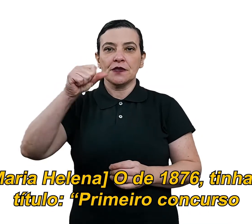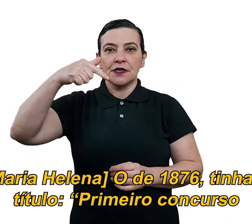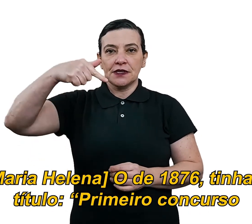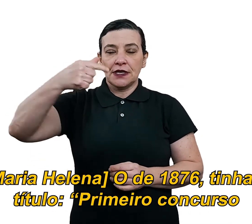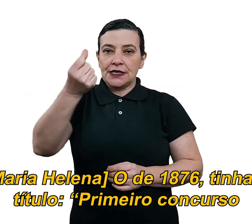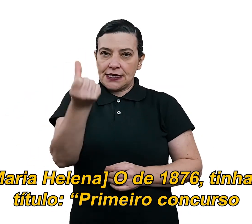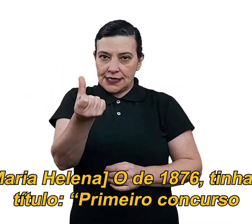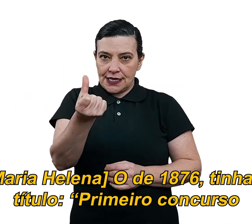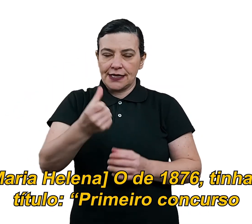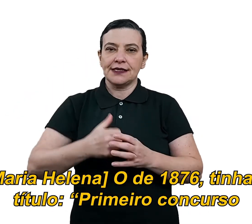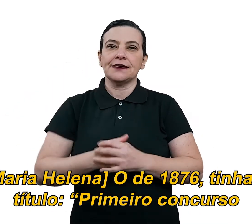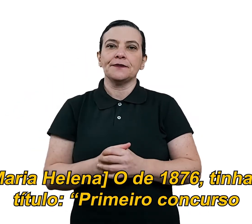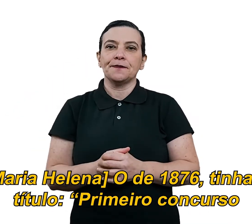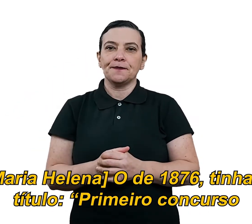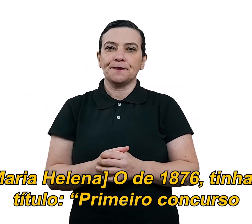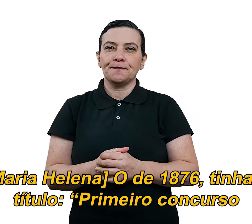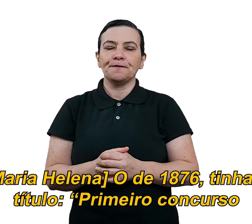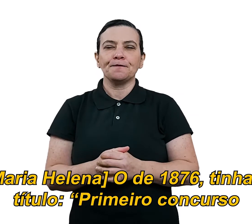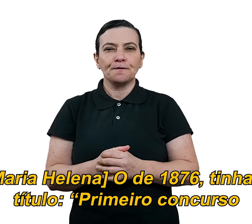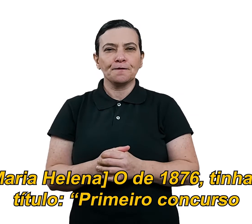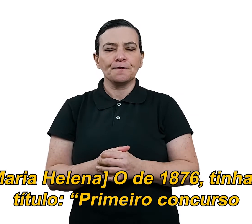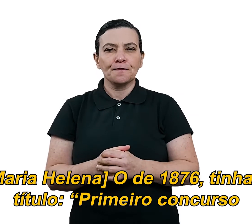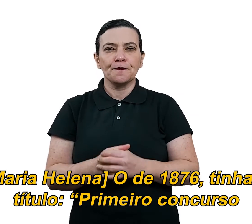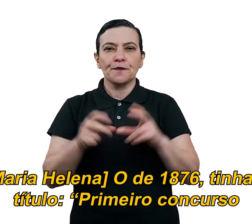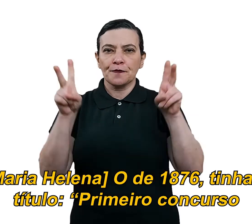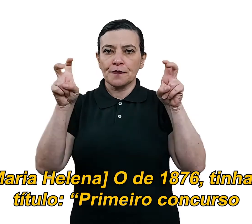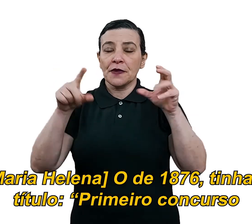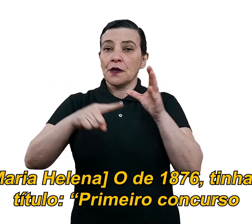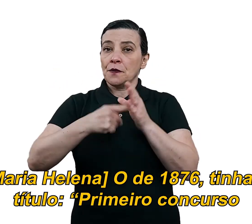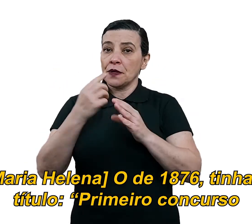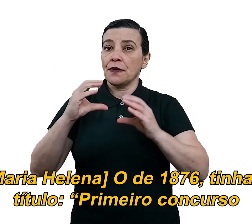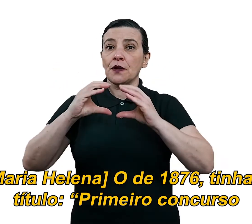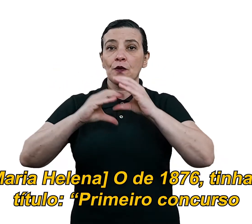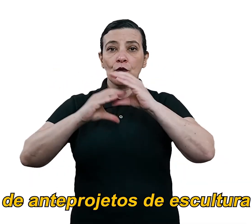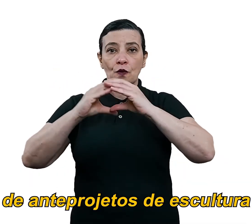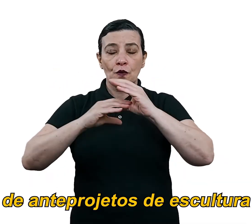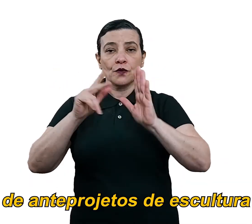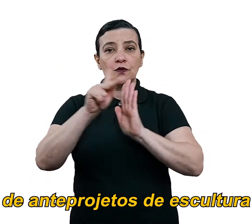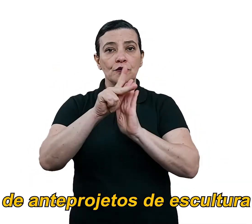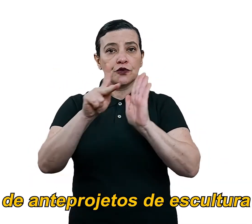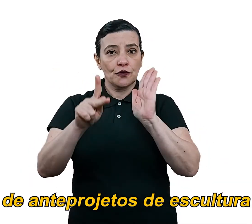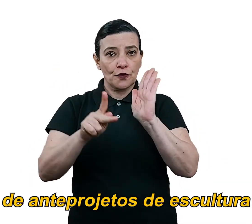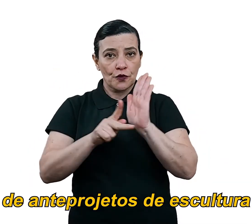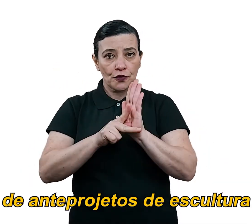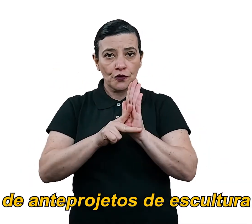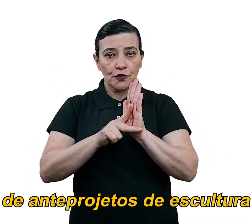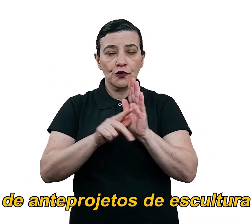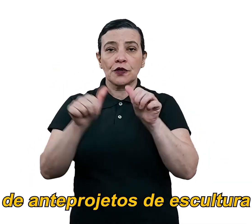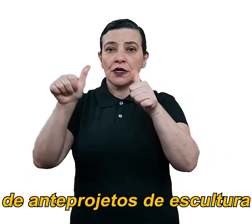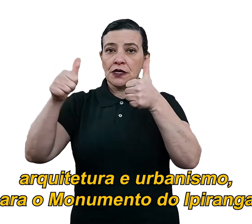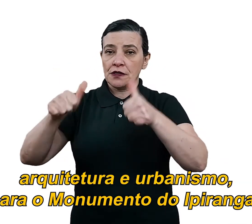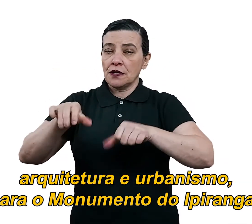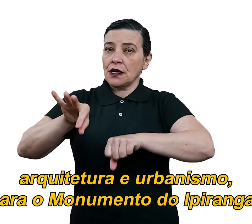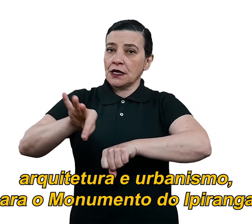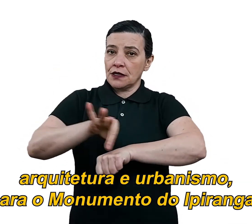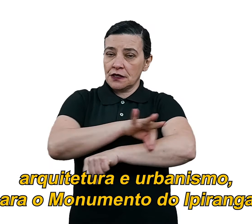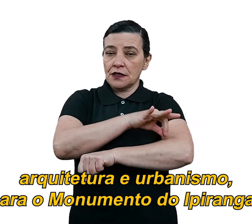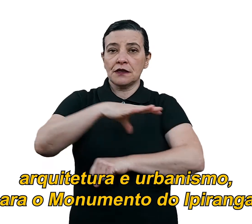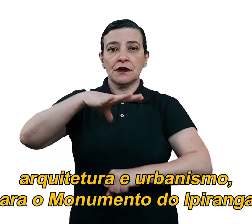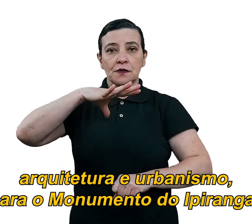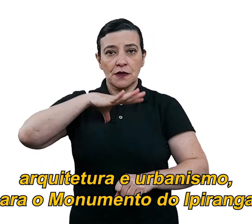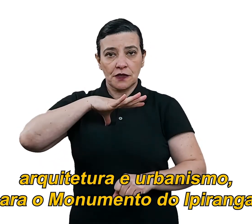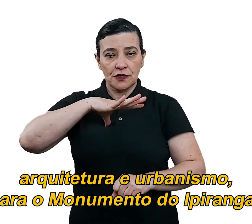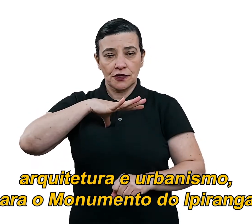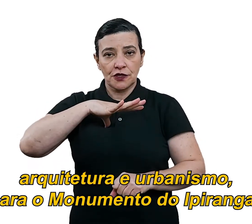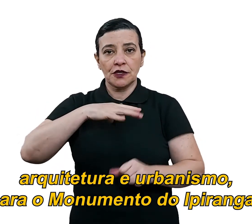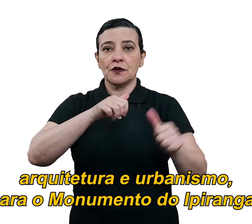de 1876 tinha o título Primeiro Concurso de Anteprojetos de Escultura, Arquitetura